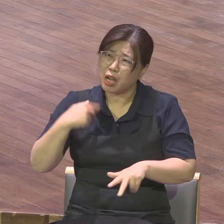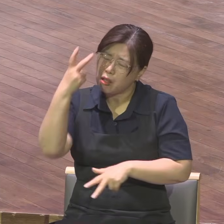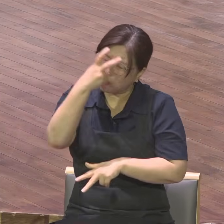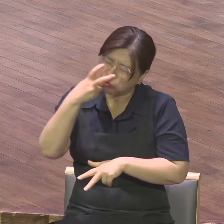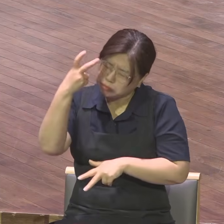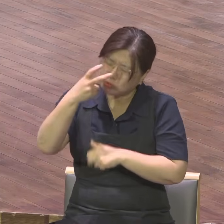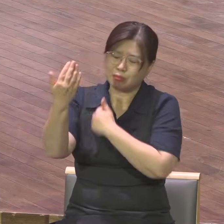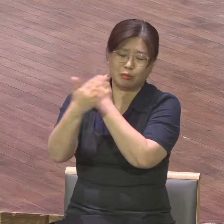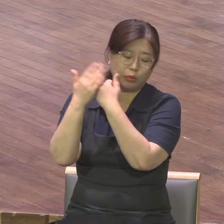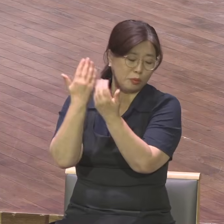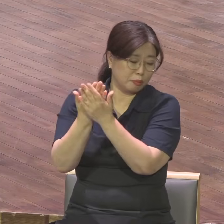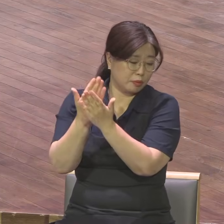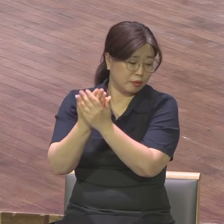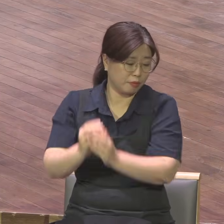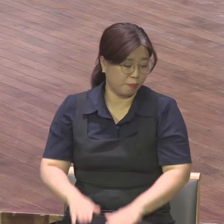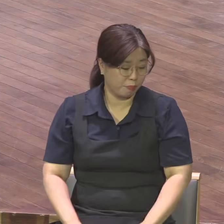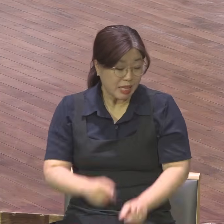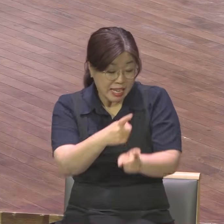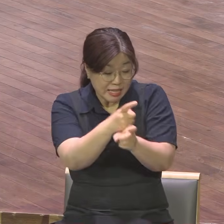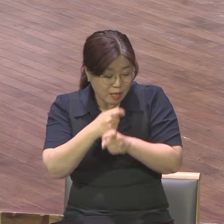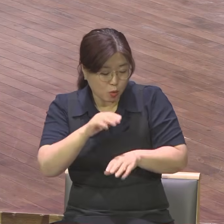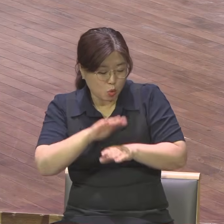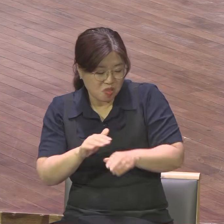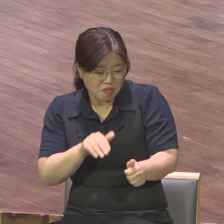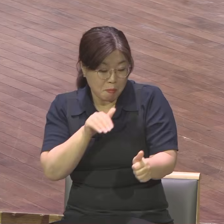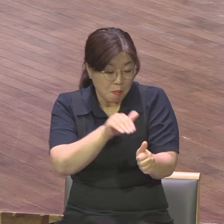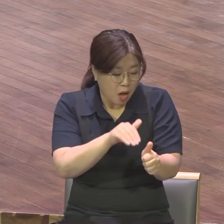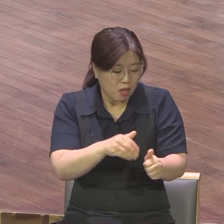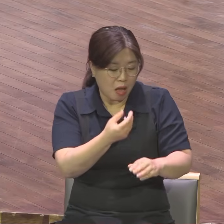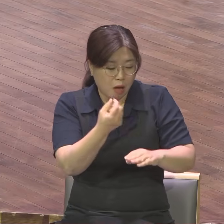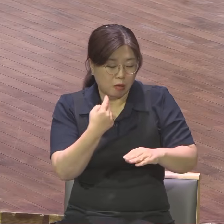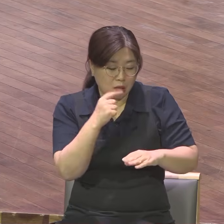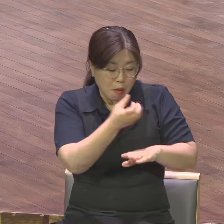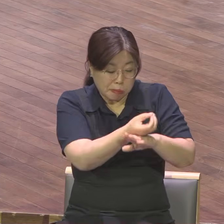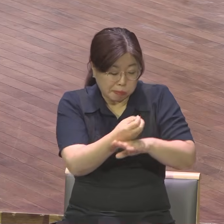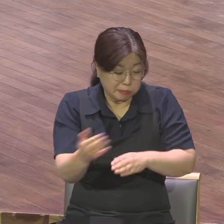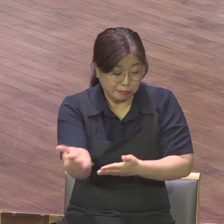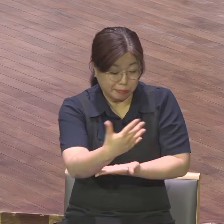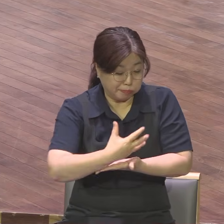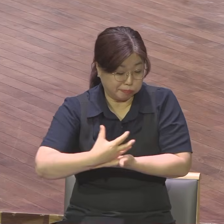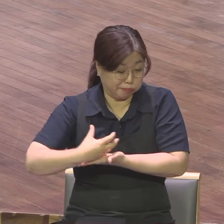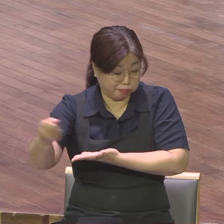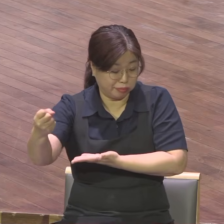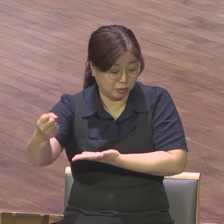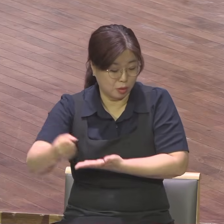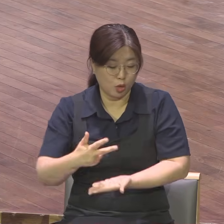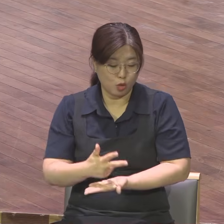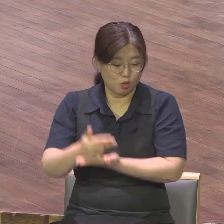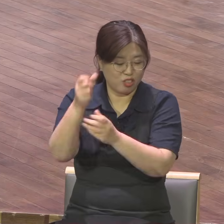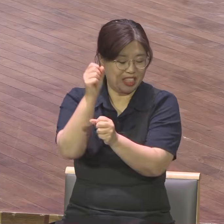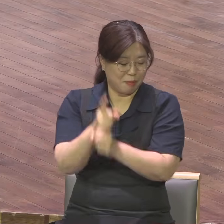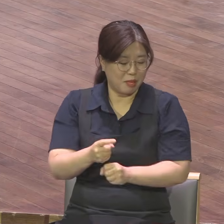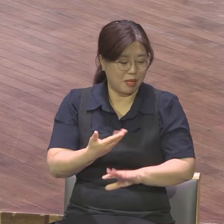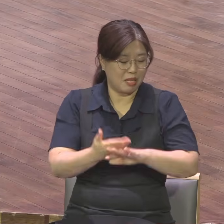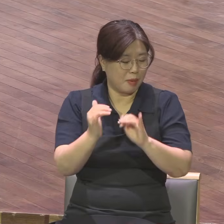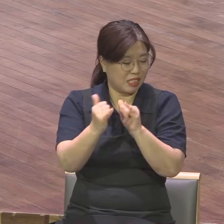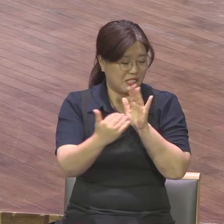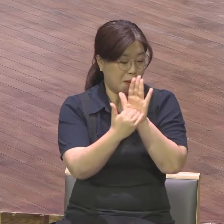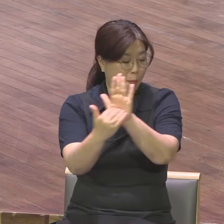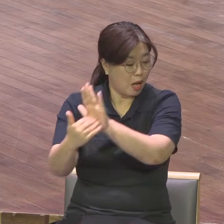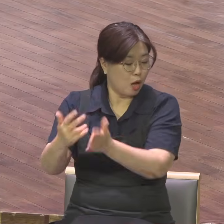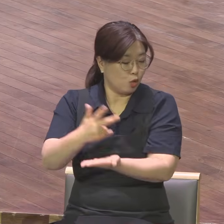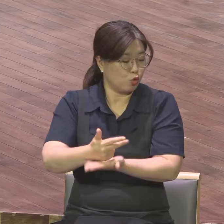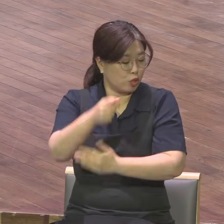감찰하소서. 대적이 손을 펴서 그의 모든 보물들을 빼앗았나이다. 주께서 이미 이방인들을 막아